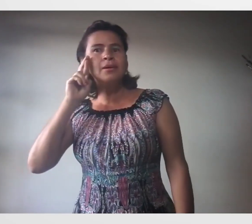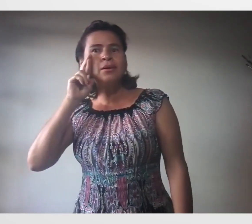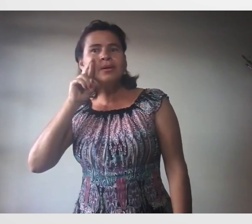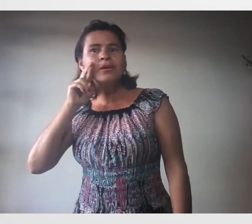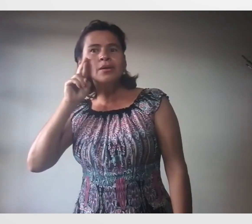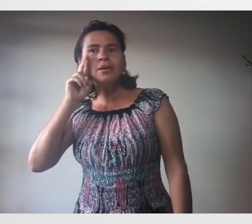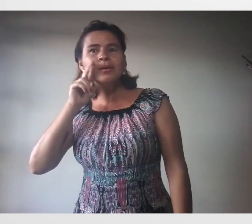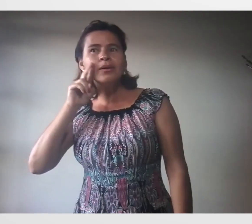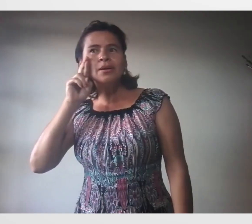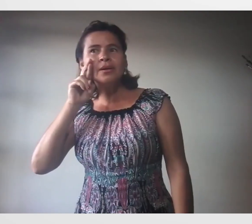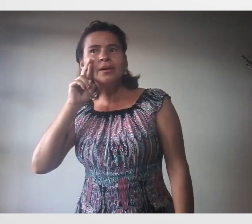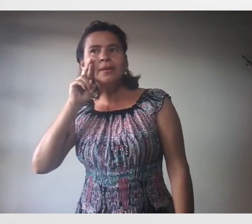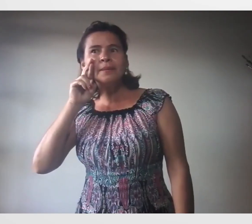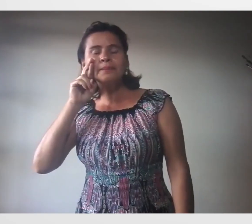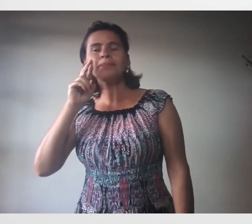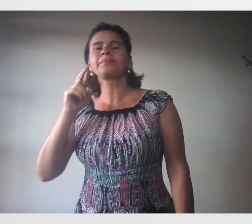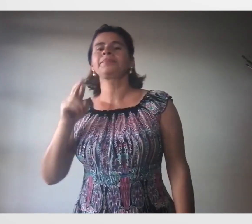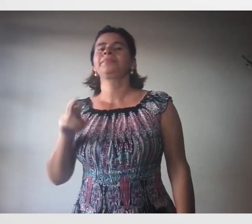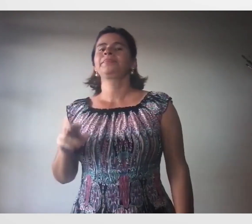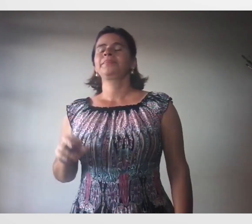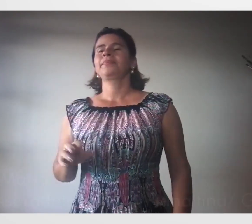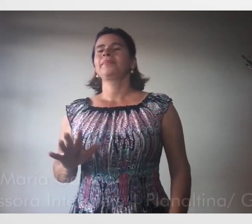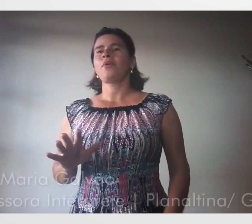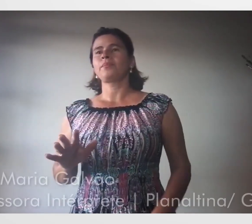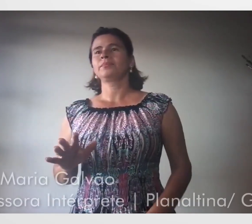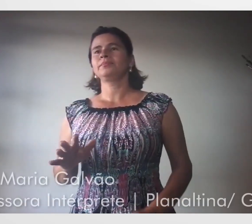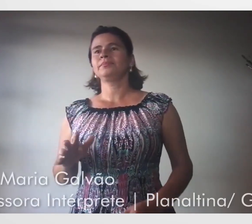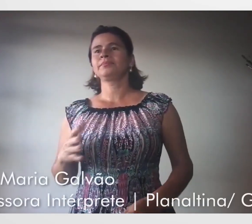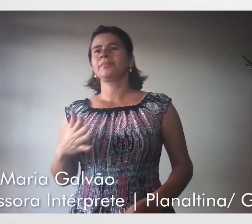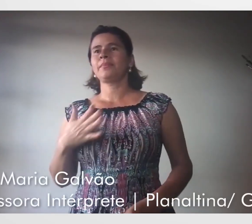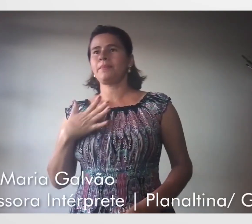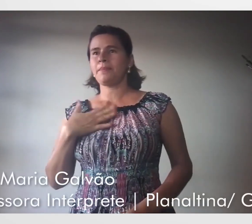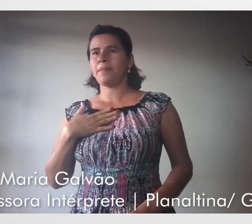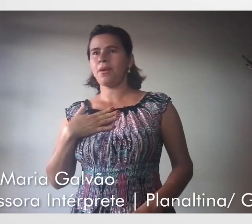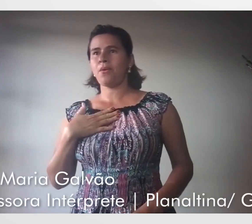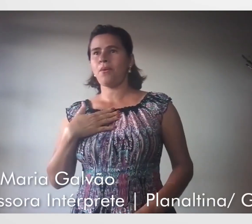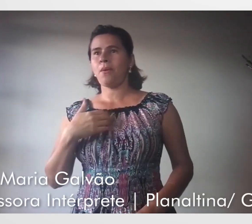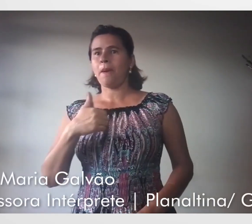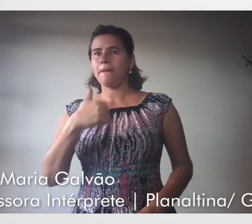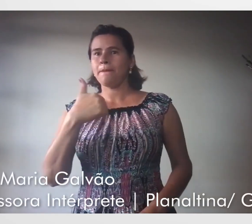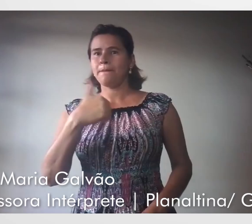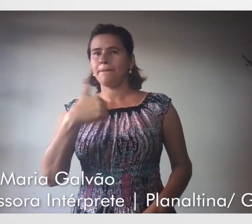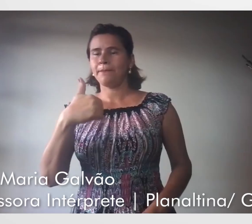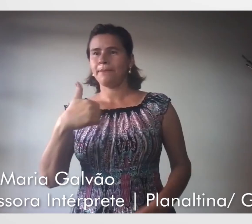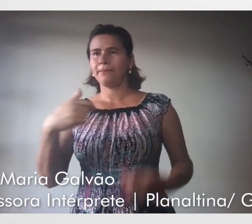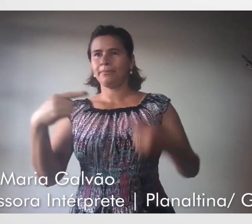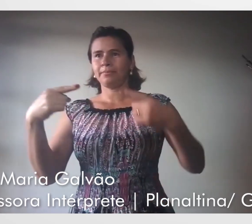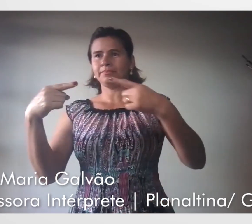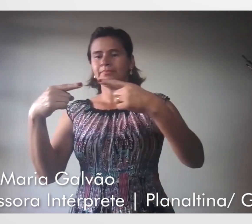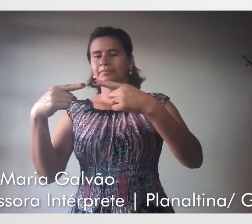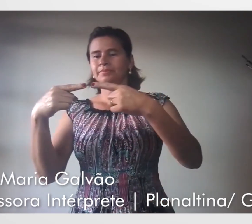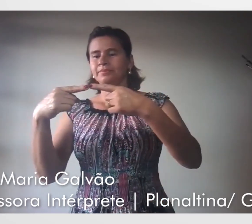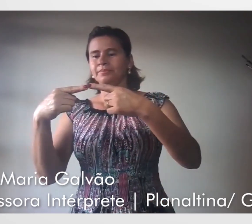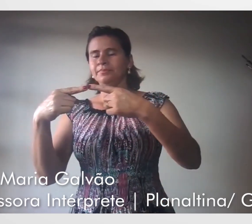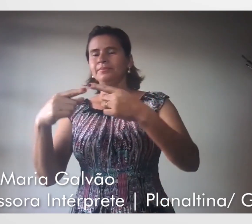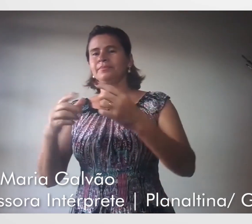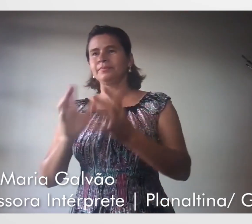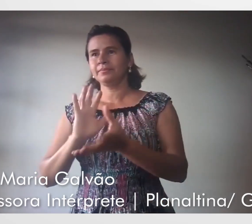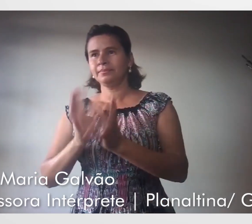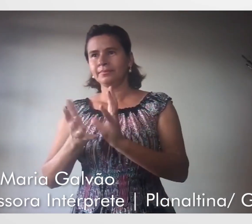Olá, este é meu sinal, ou seja, a maneira como eu sou conhecida na comunidade surda.